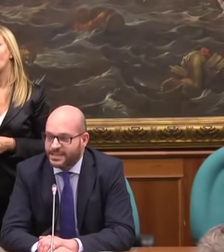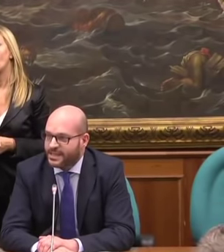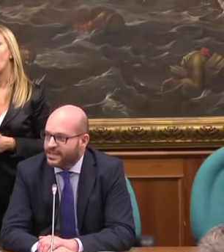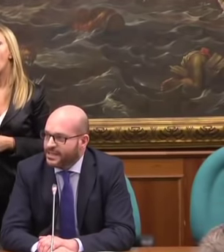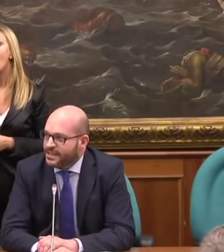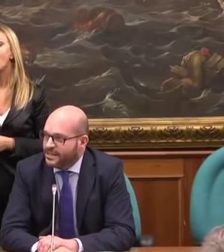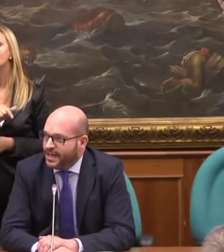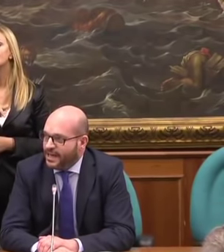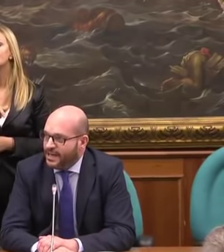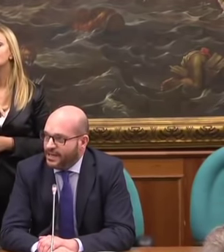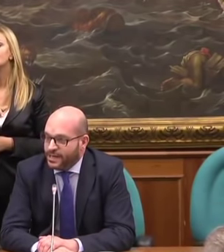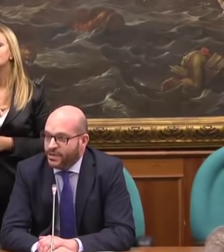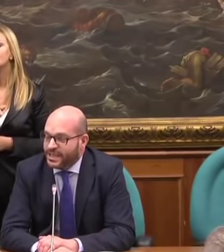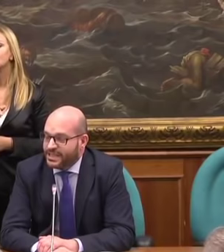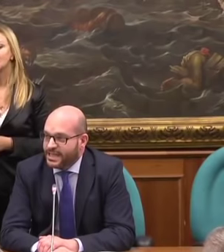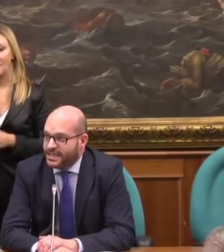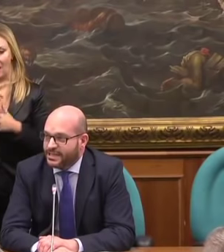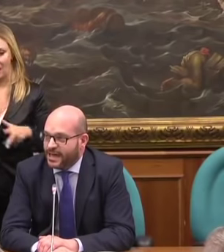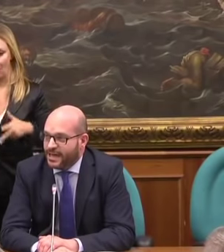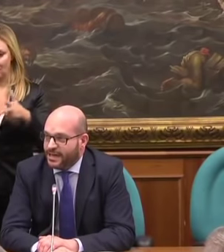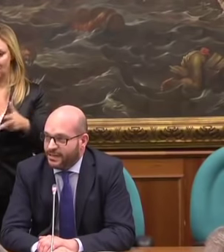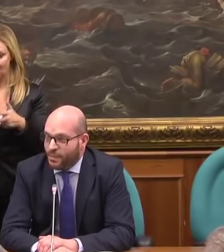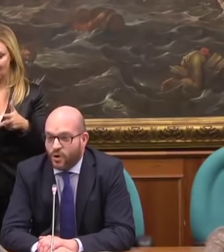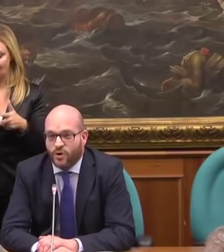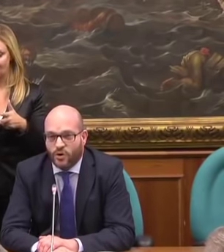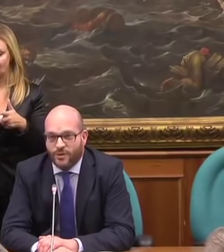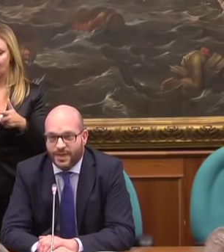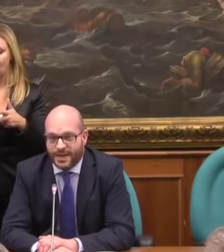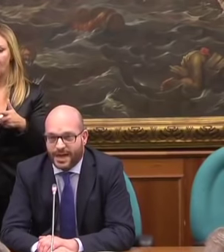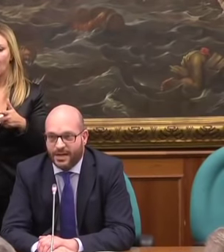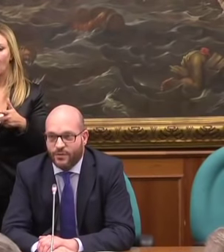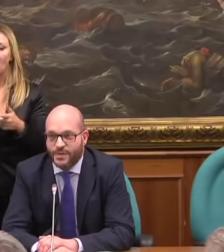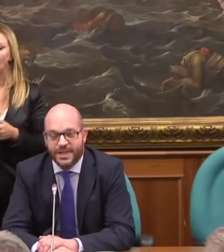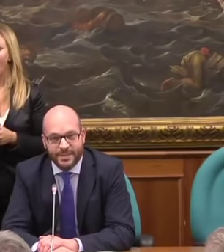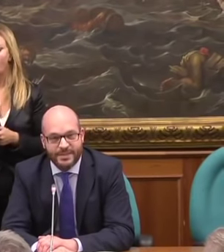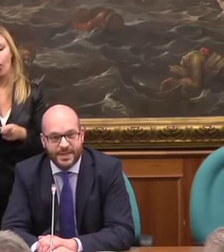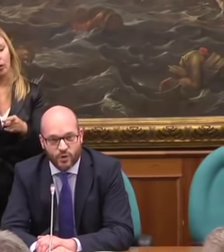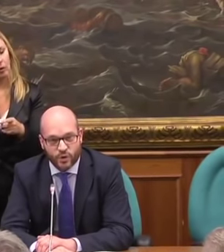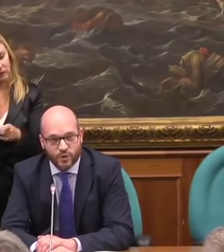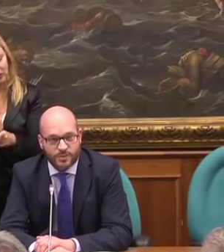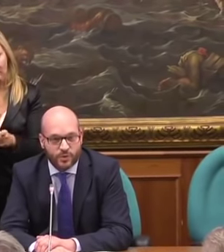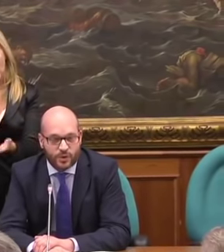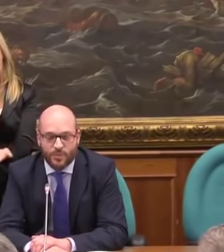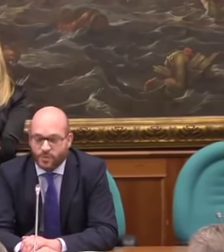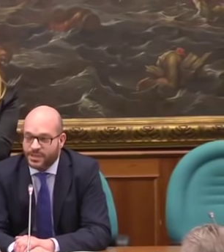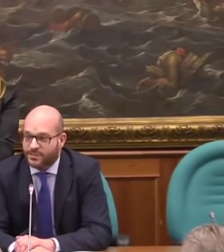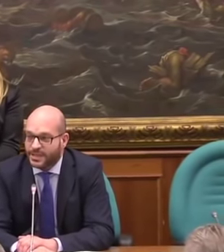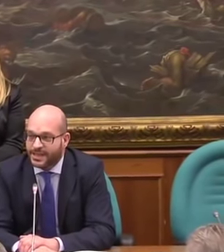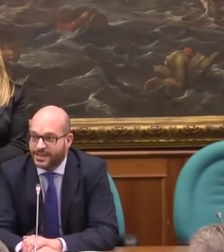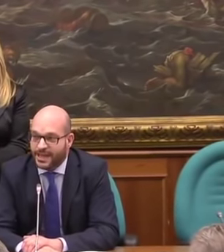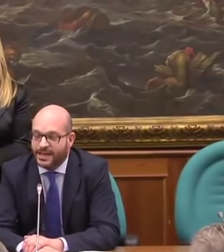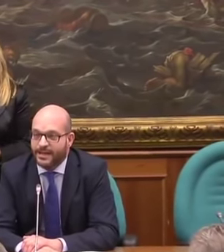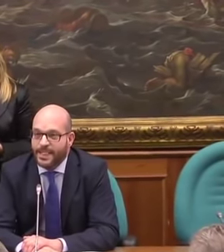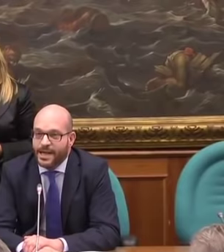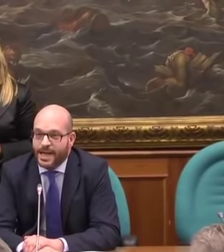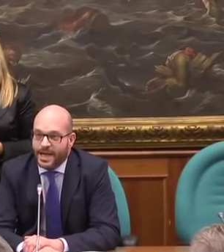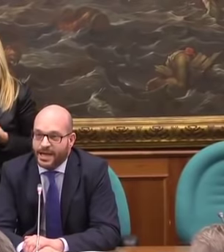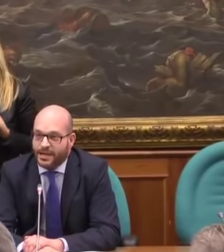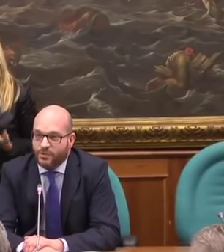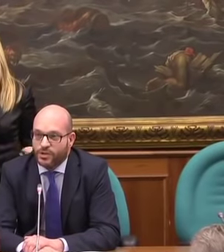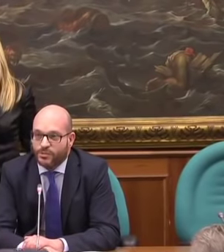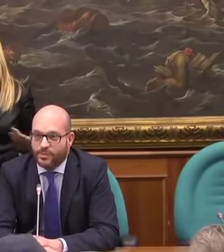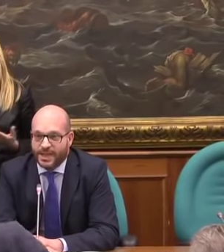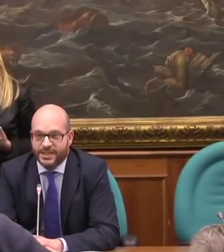la LIS, tra la lingua dei segni, tra poco verrà ufficialmente riconosciuta, purtroppo come sapete l'Italia